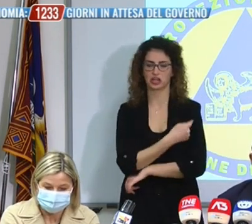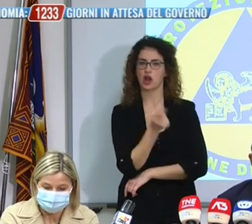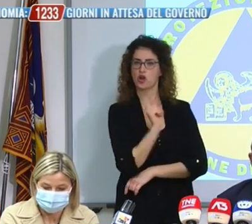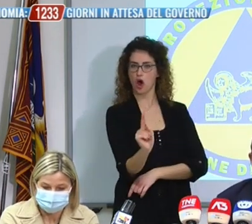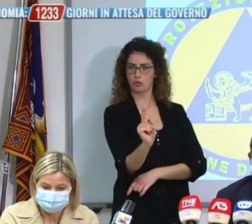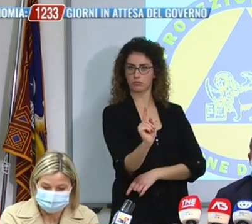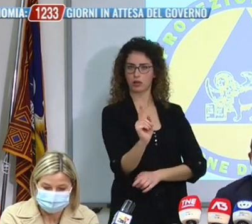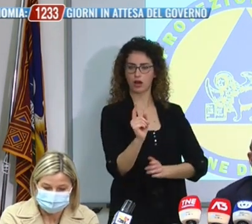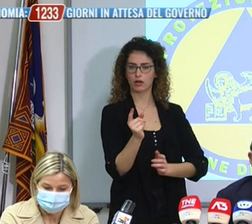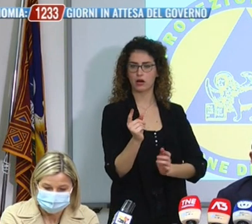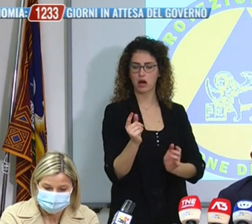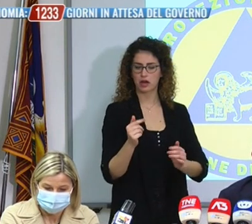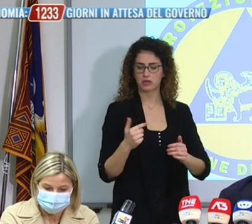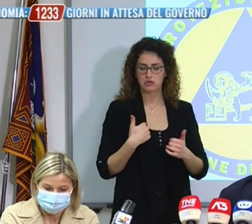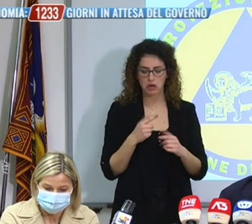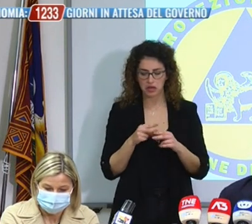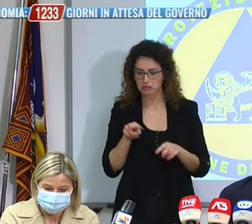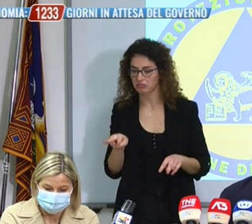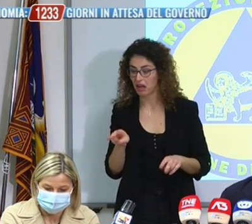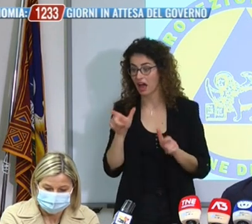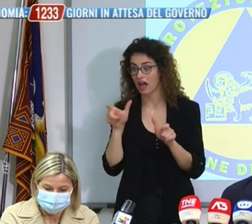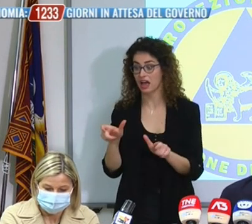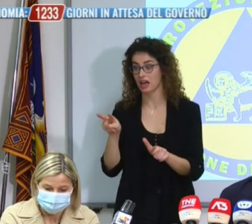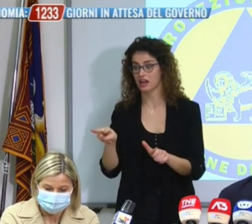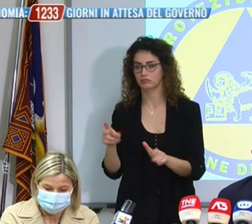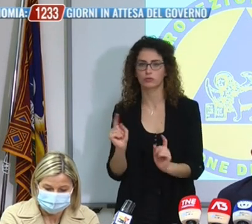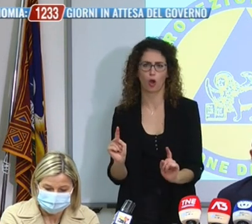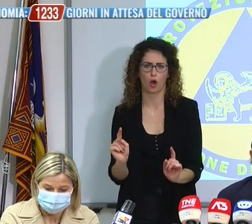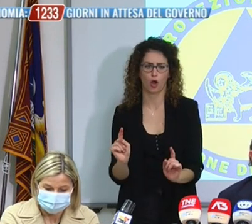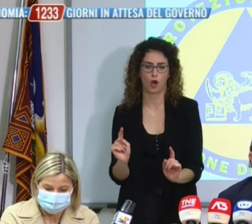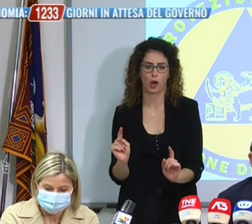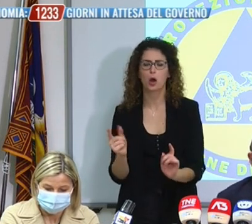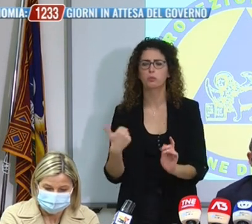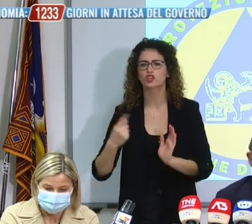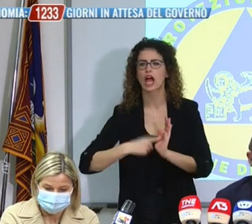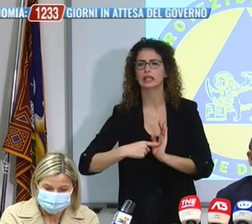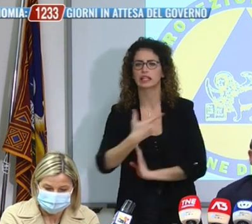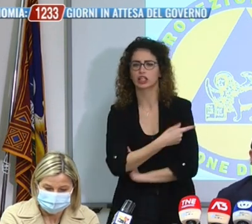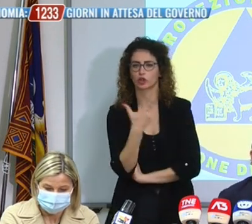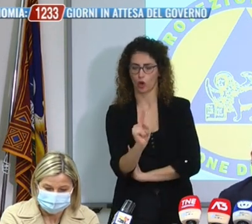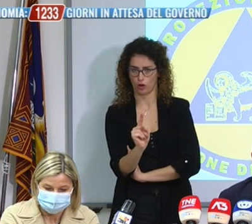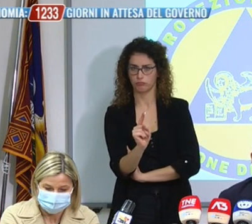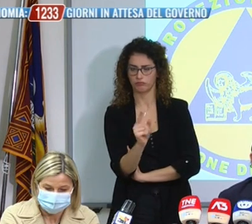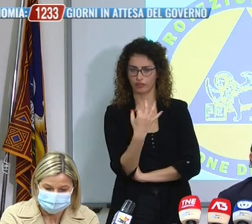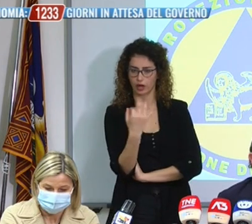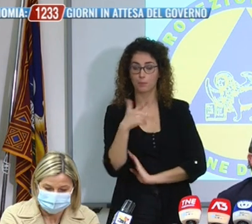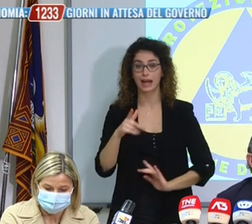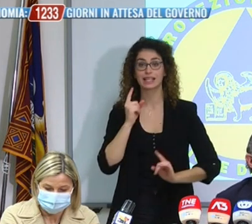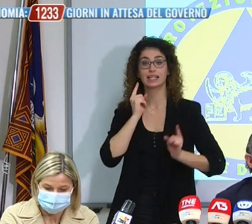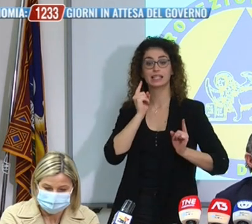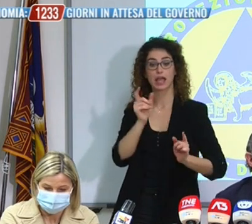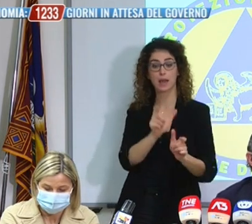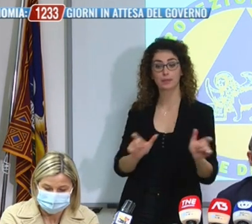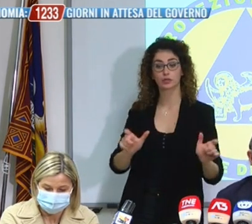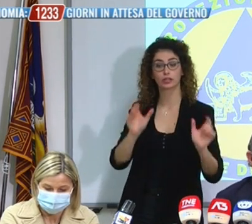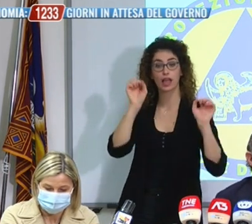farselo e di fare la scelta responsabile. Però è pur vero che se ai nostri veneti qualcuno